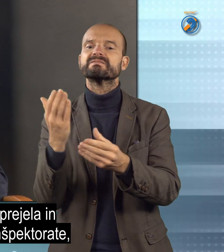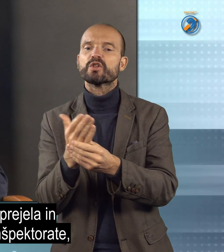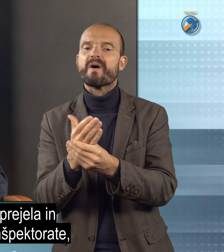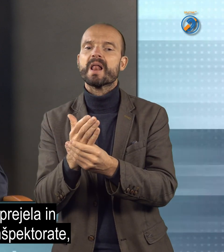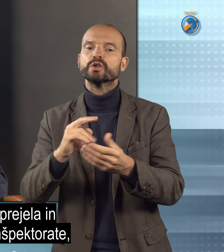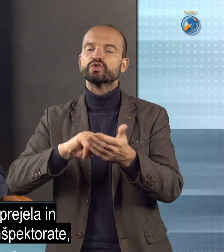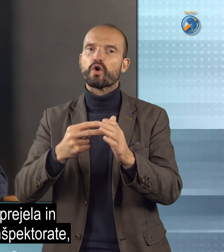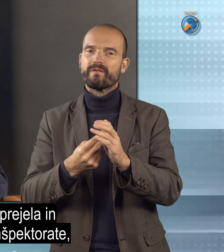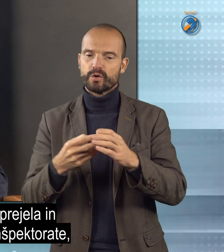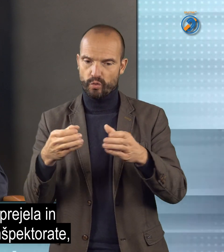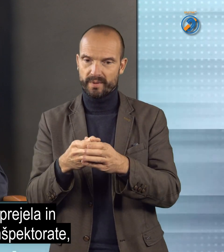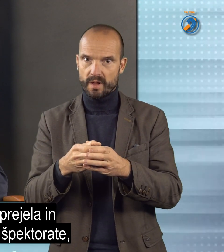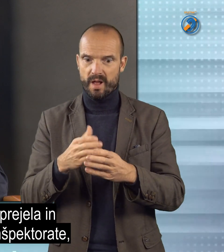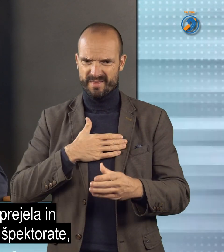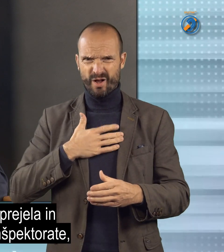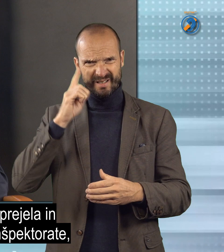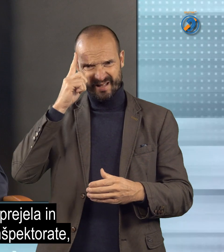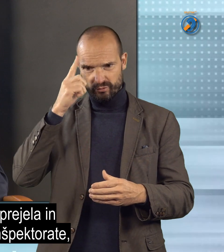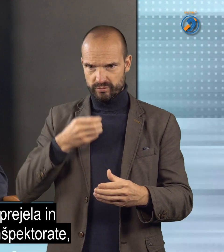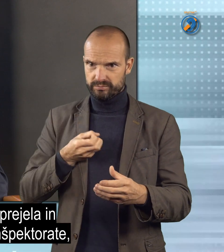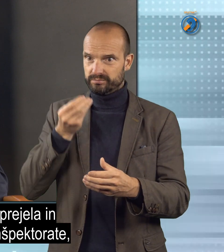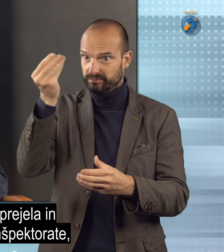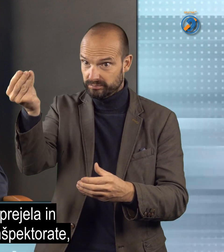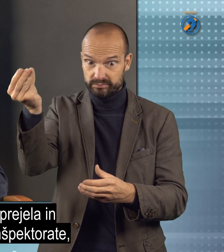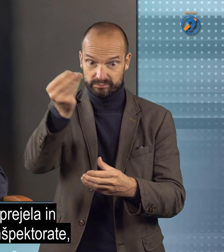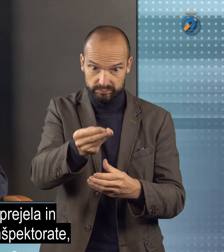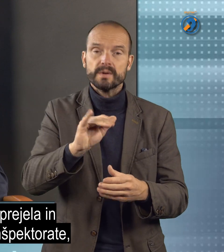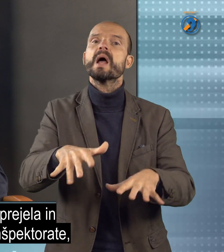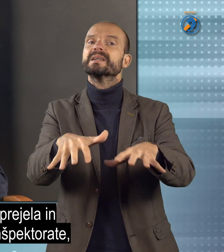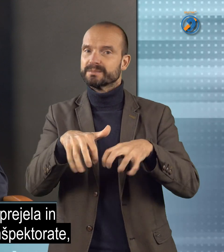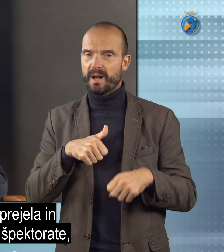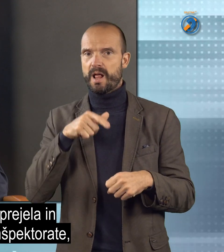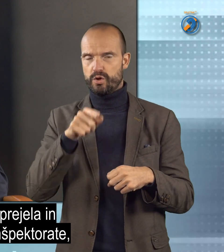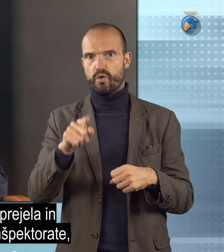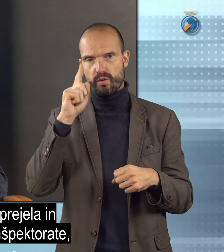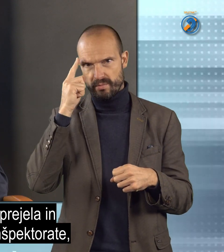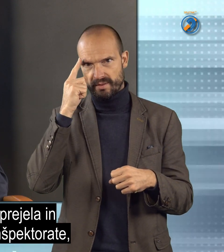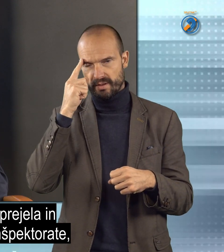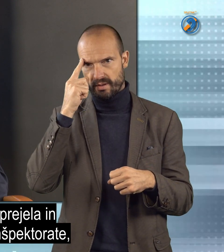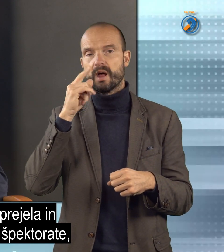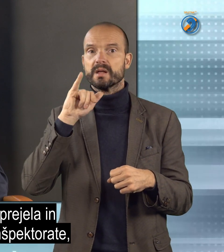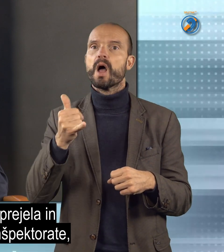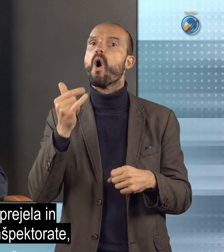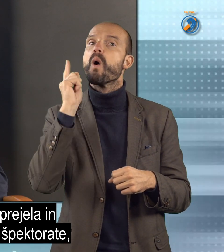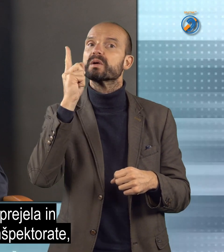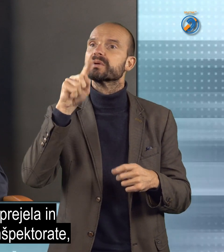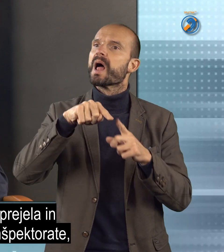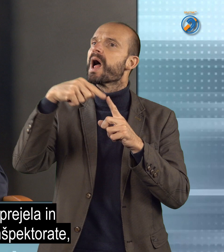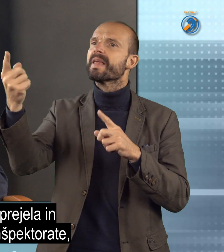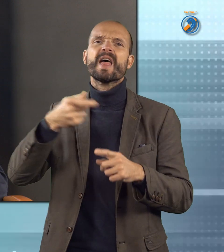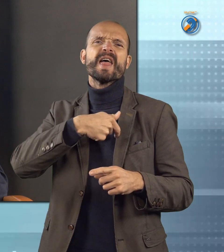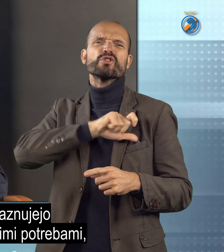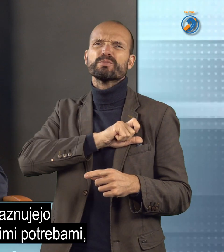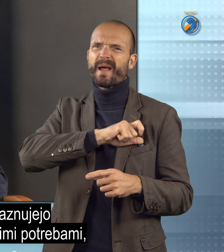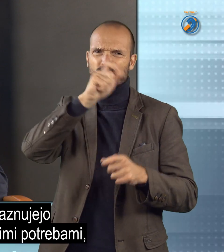svetovalni strokovni skupini to naše stališče, svetovalna skupina je to stališče sprejela in opozorila tudi